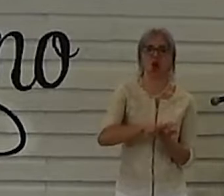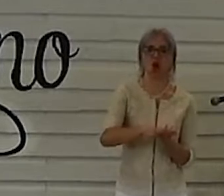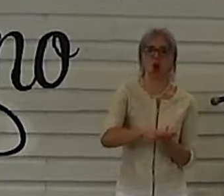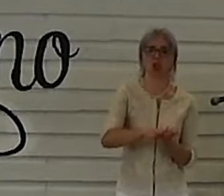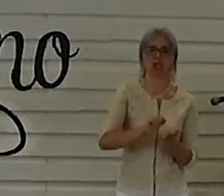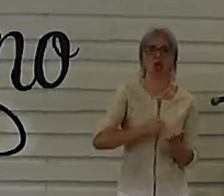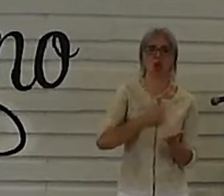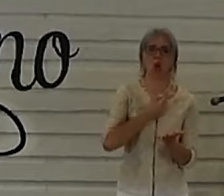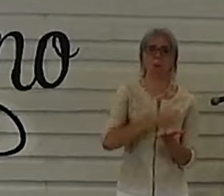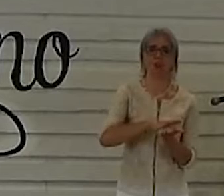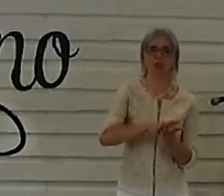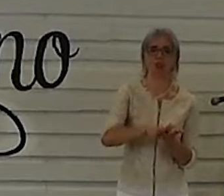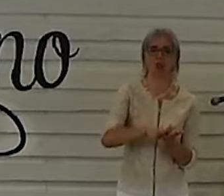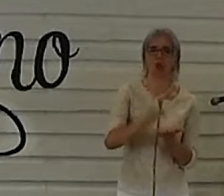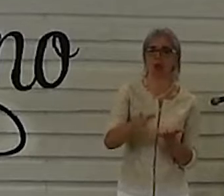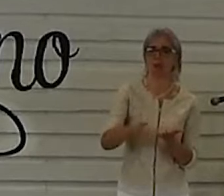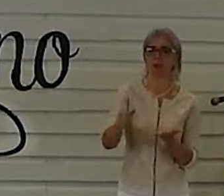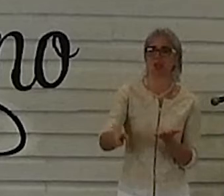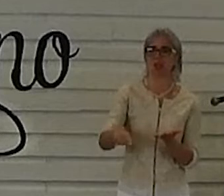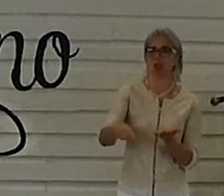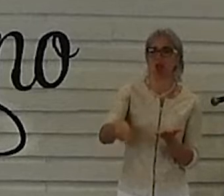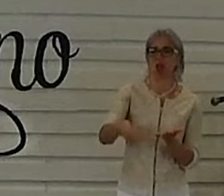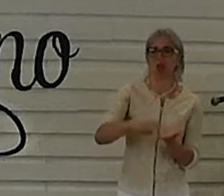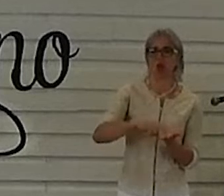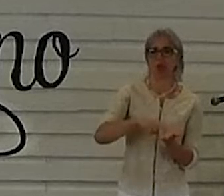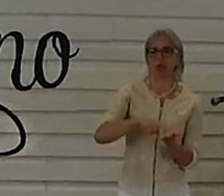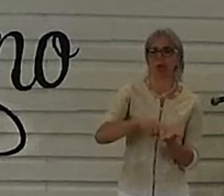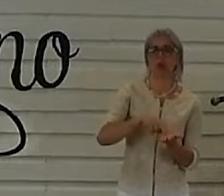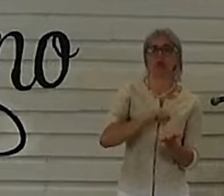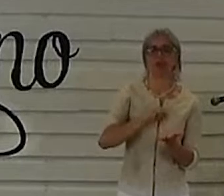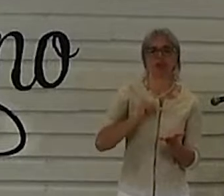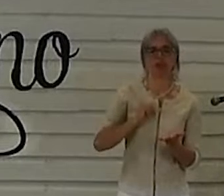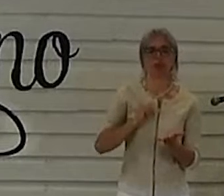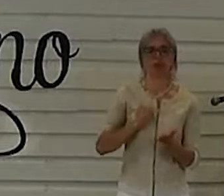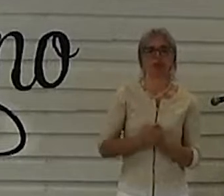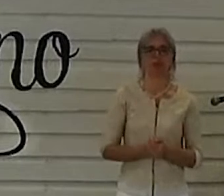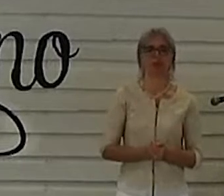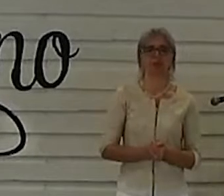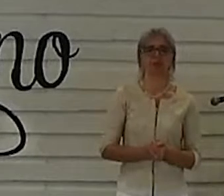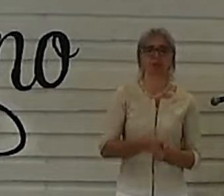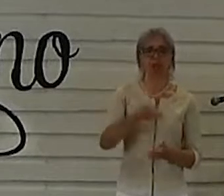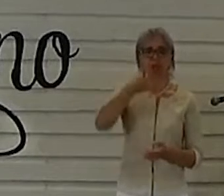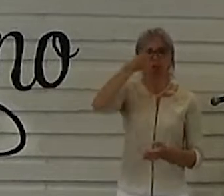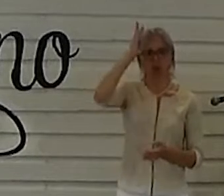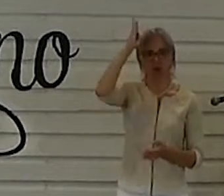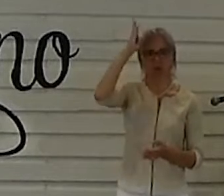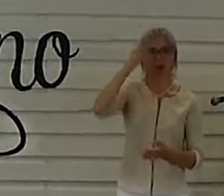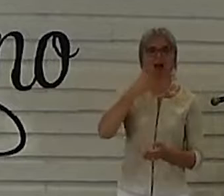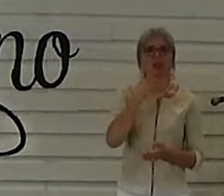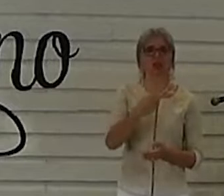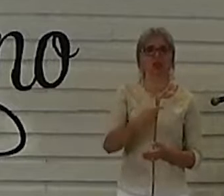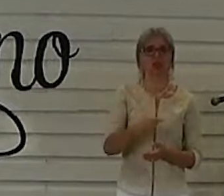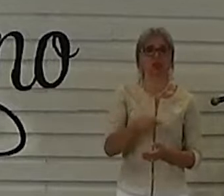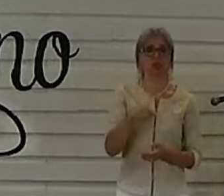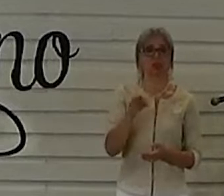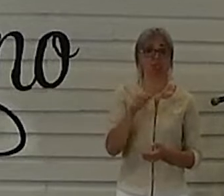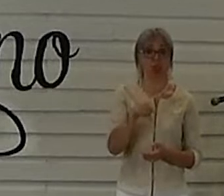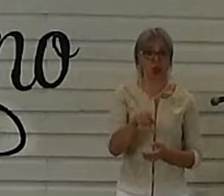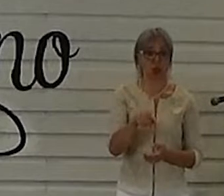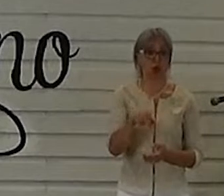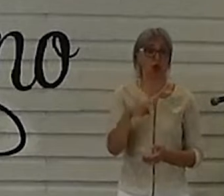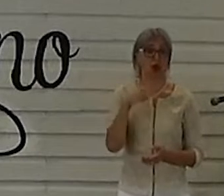compassione. La scrittura dice in Romani: chi mangia legumi, mangia carne, non disprezza quello che mangia